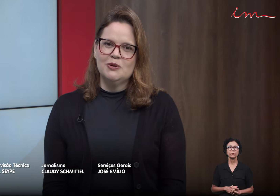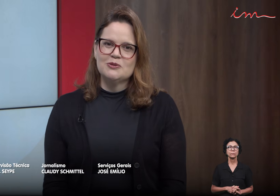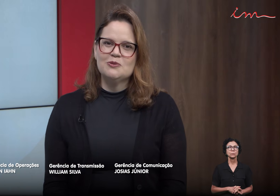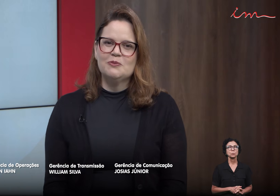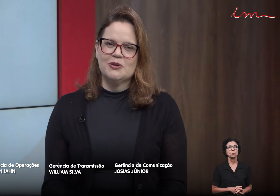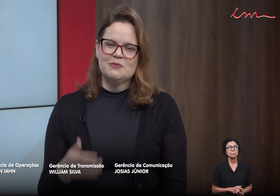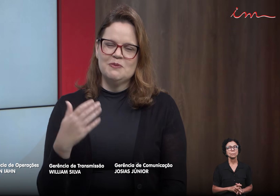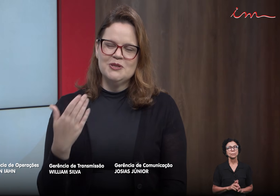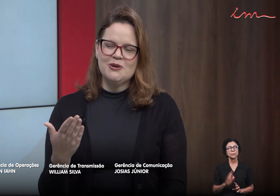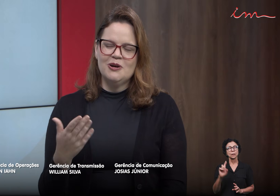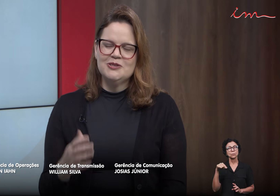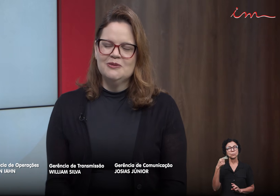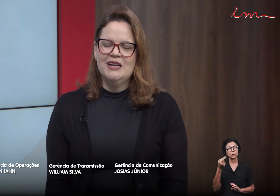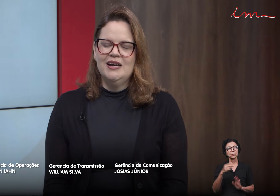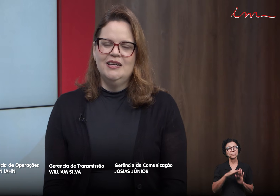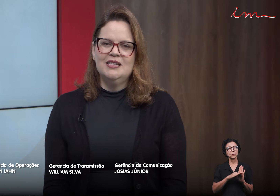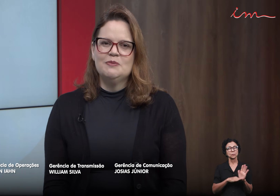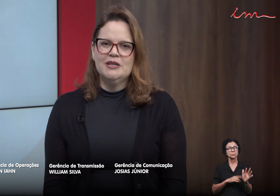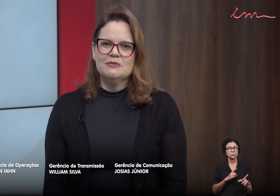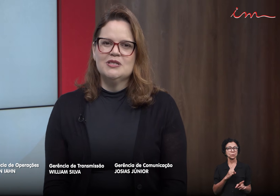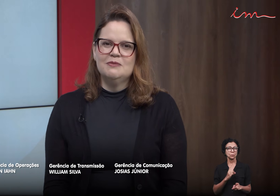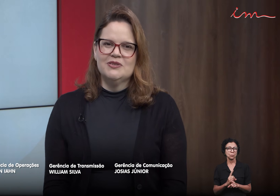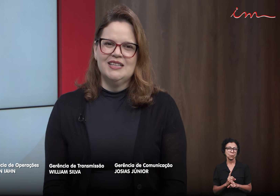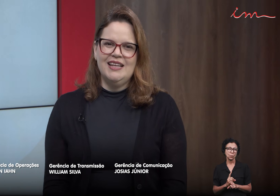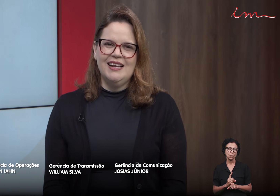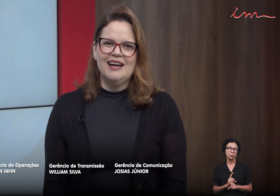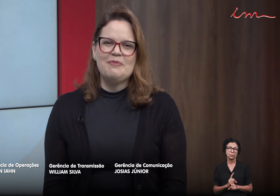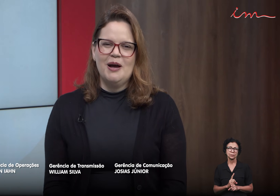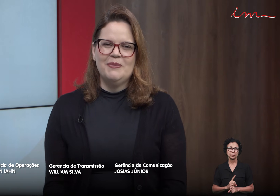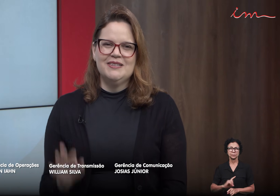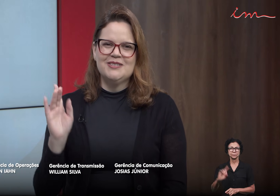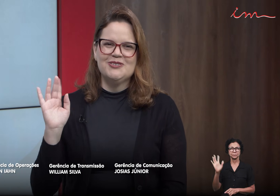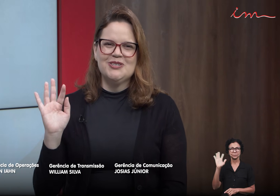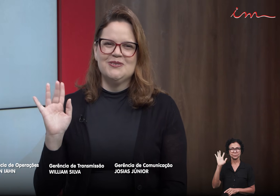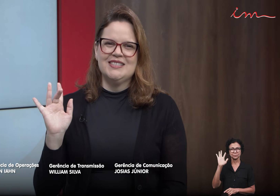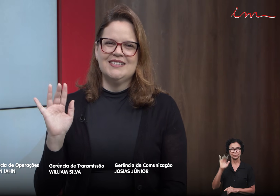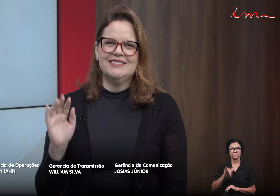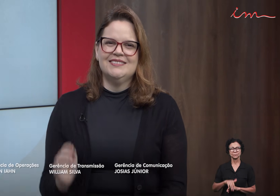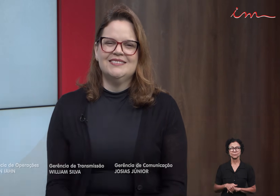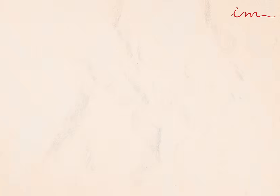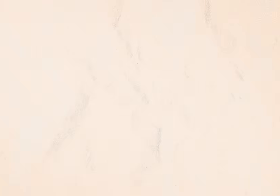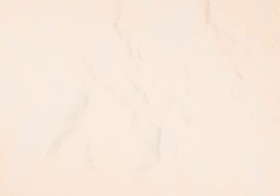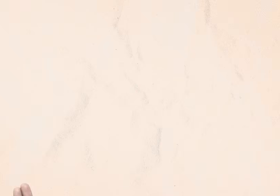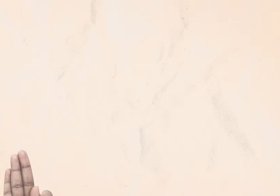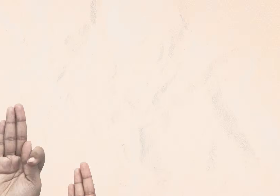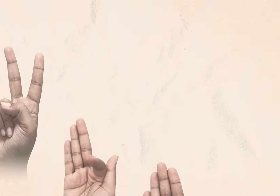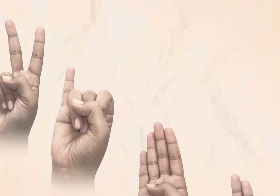aguardamos os irmãos no próximo episódio e esperamos os irmãos até lá, a paz do Senhor Jesus.